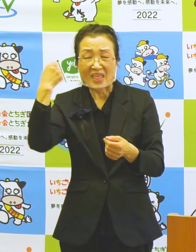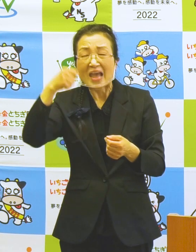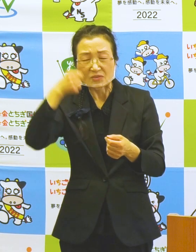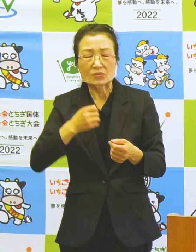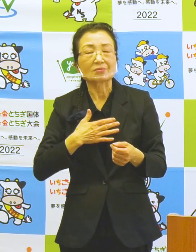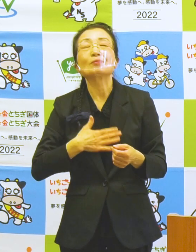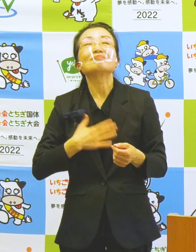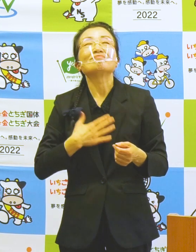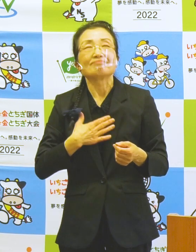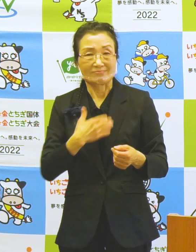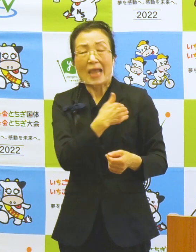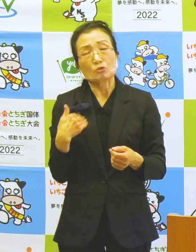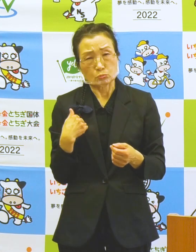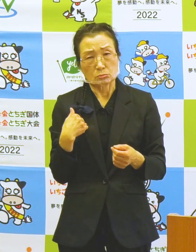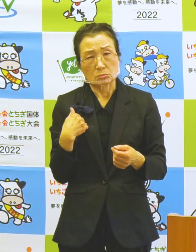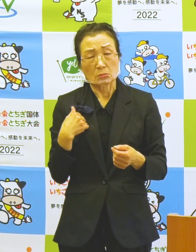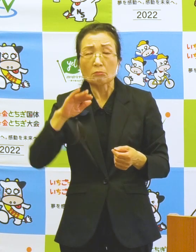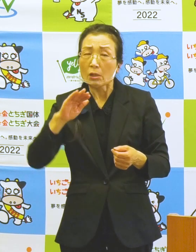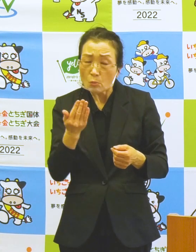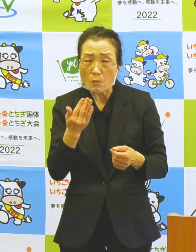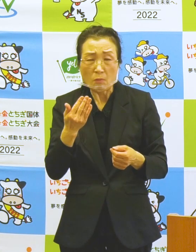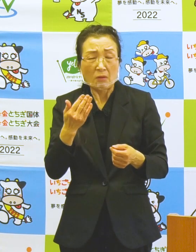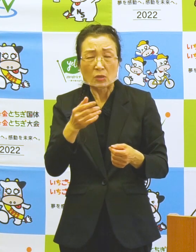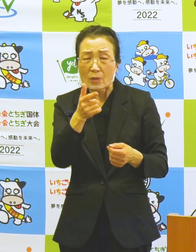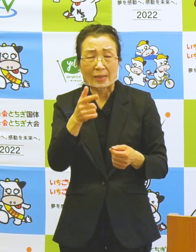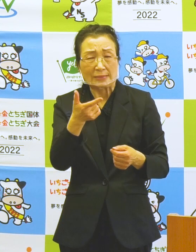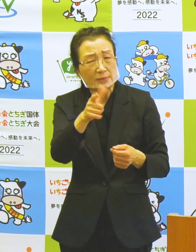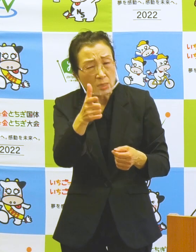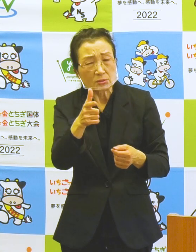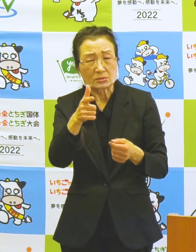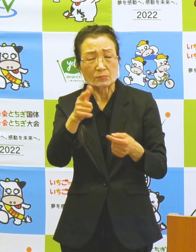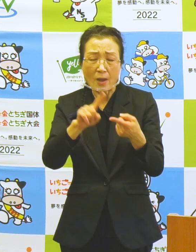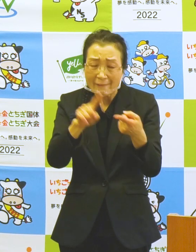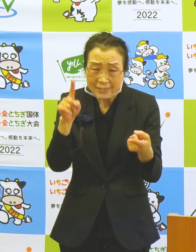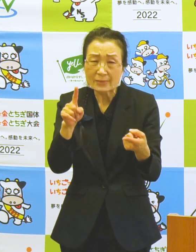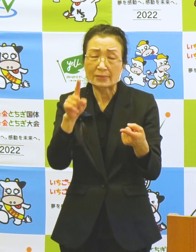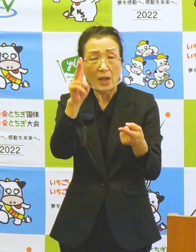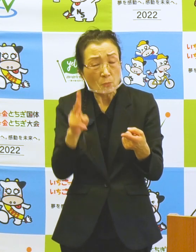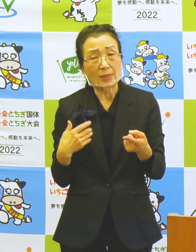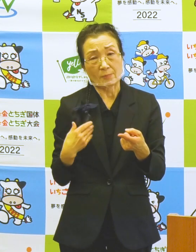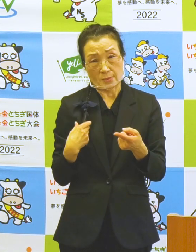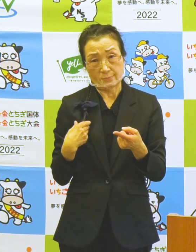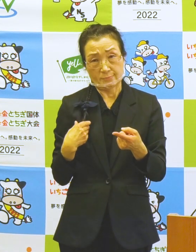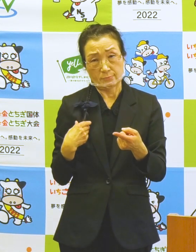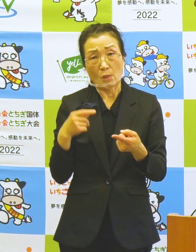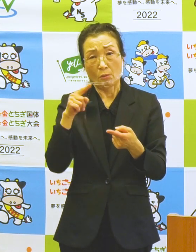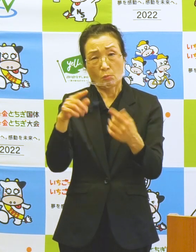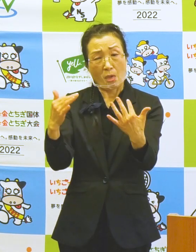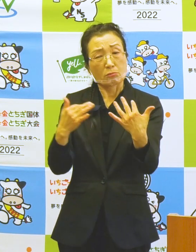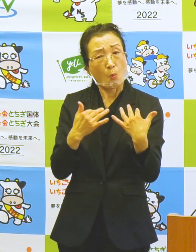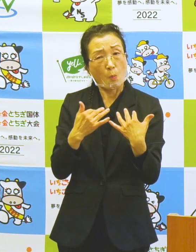ますが、もしかしたら避暑地でなくなってしまうかもしれません。またこの影響